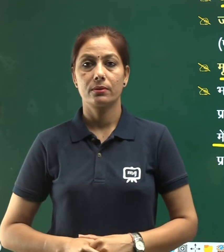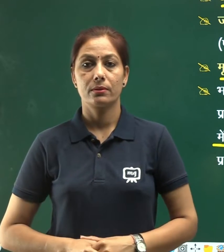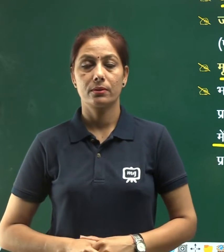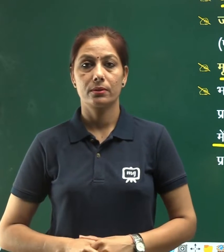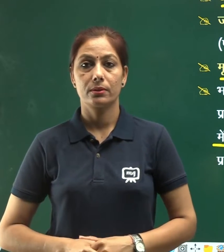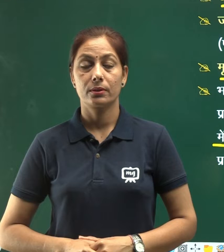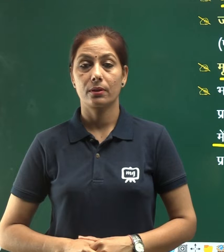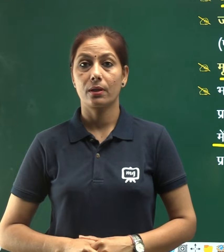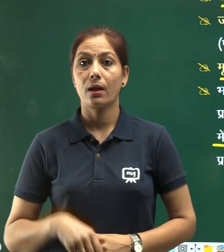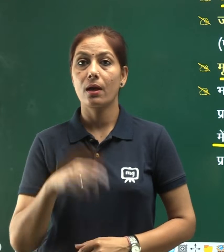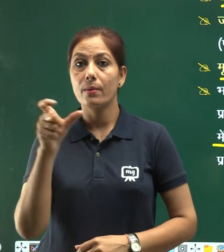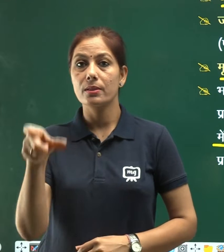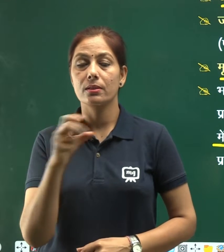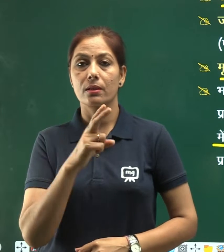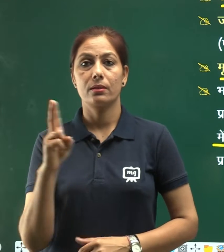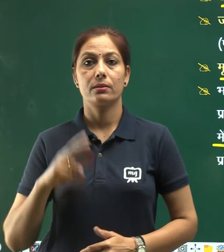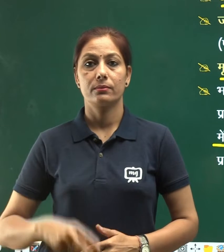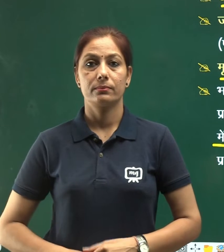सत्यजीत राय का नाम